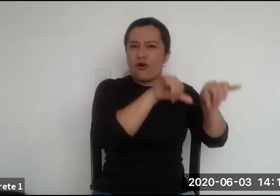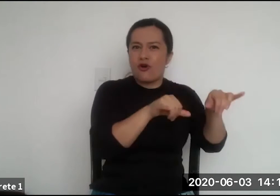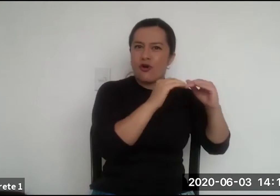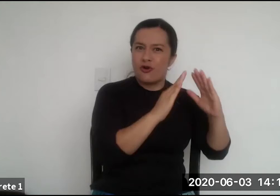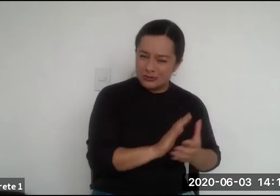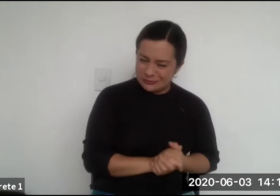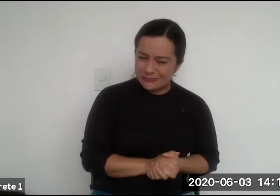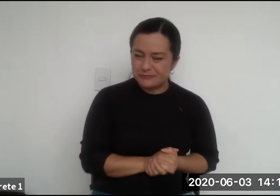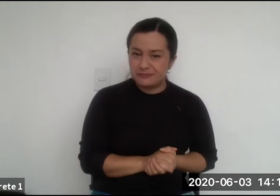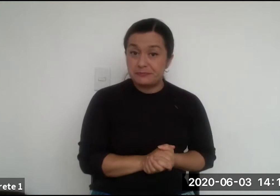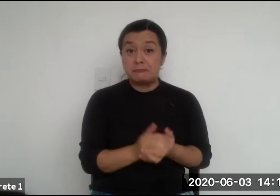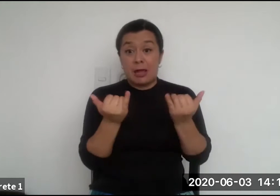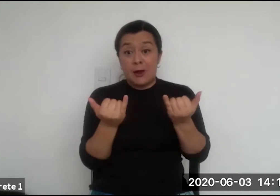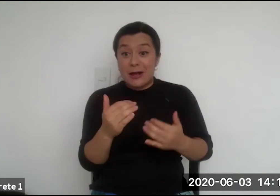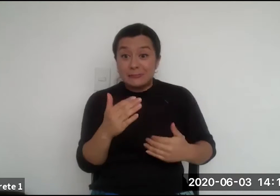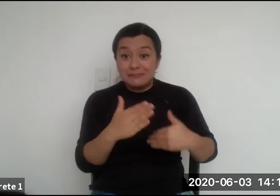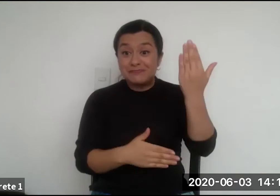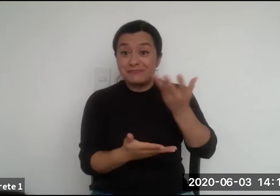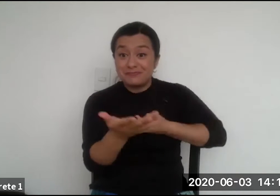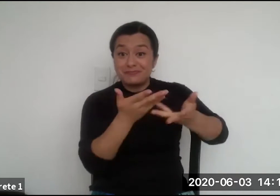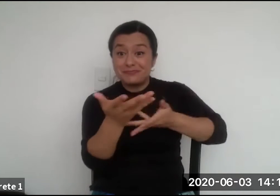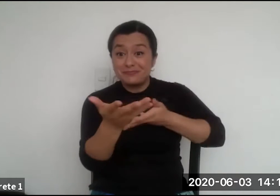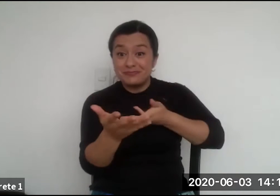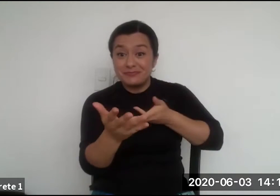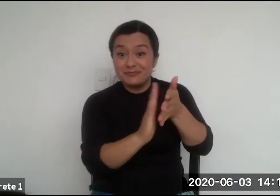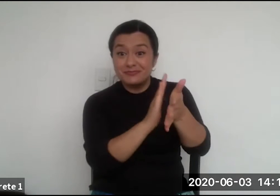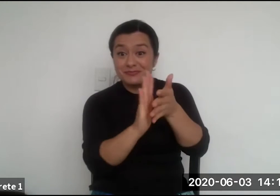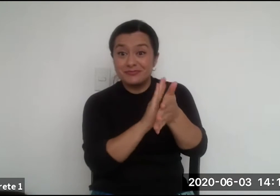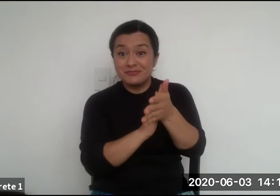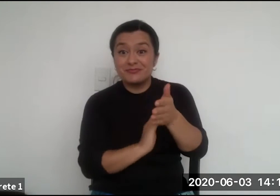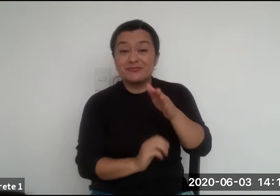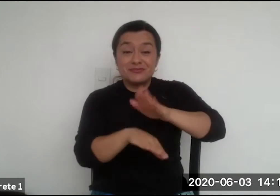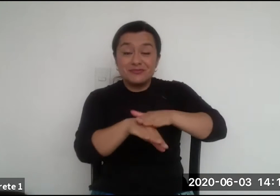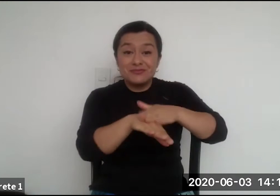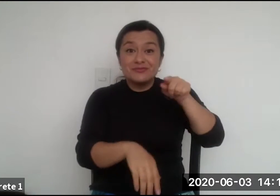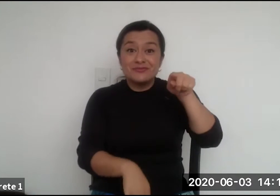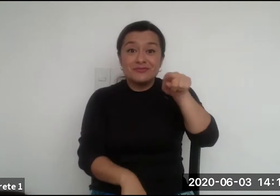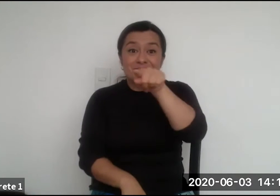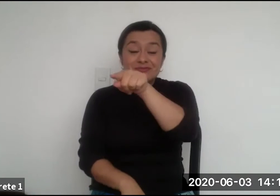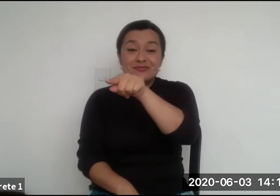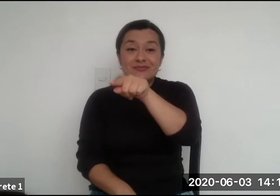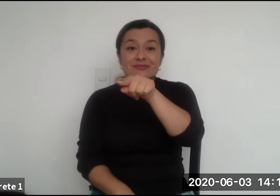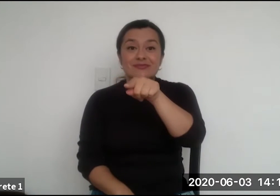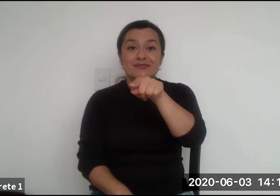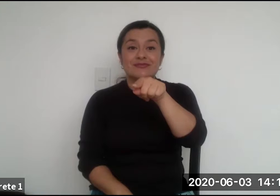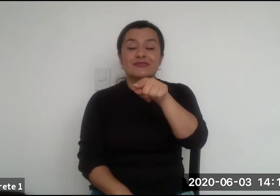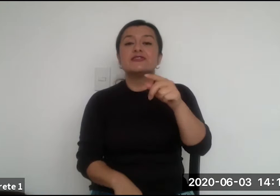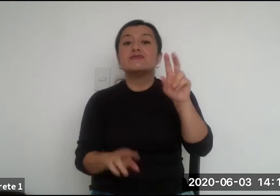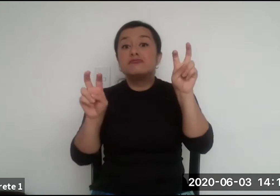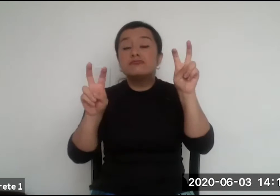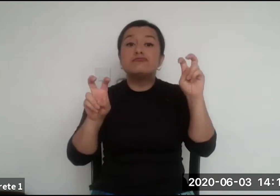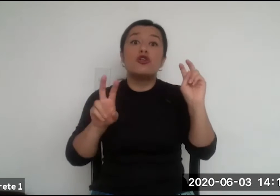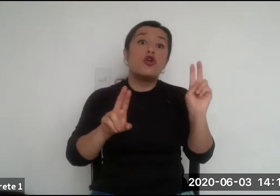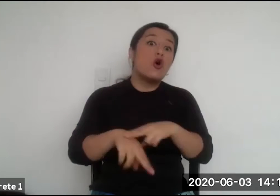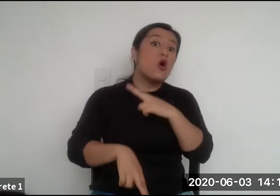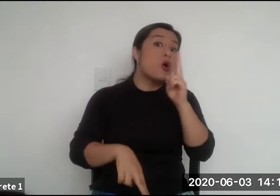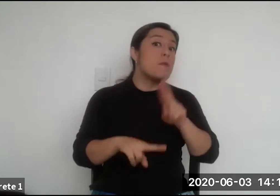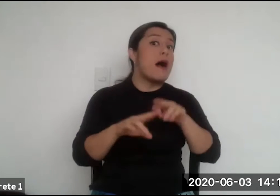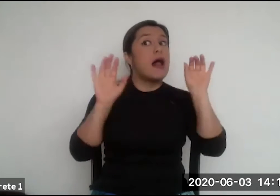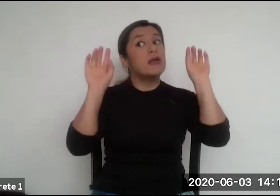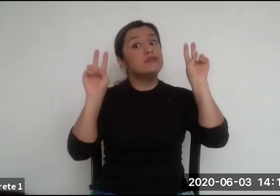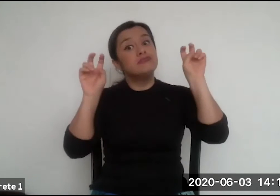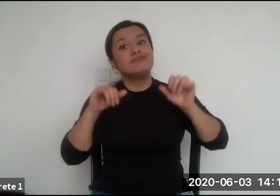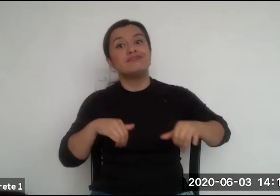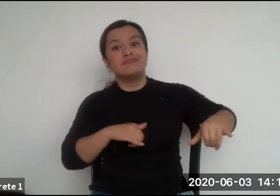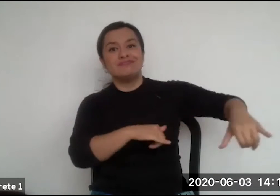a circular la palabra y a sentir en cada una de las asistentes su experiencia encarnada en eso que llamamos normalidad. Con